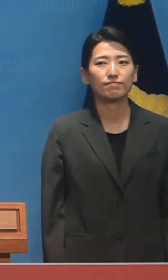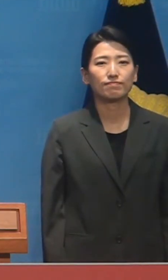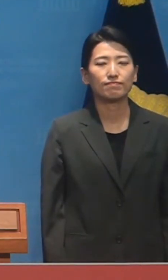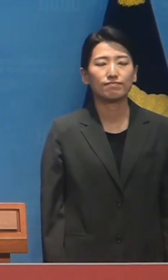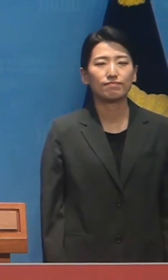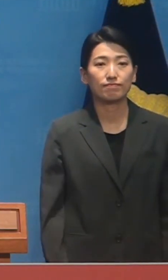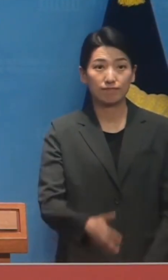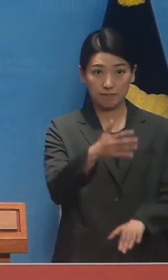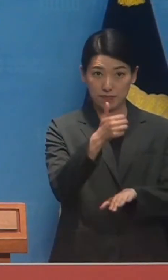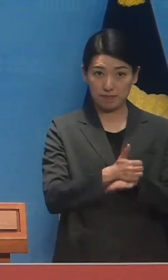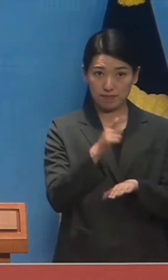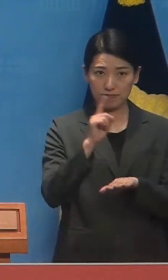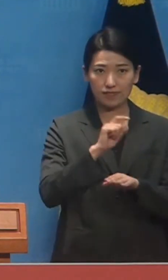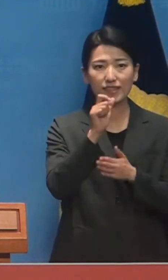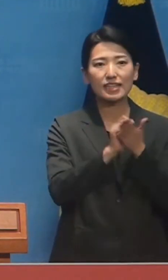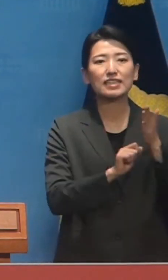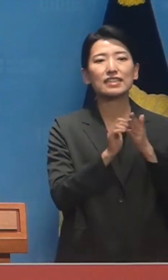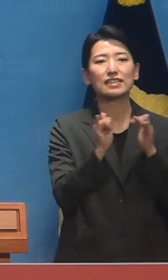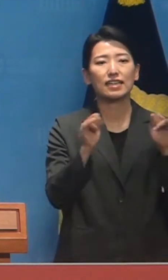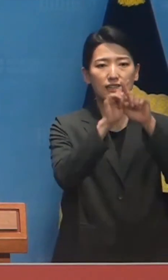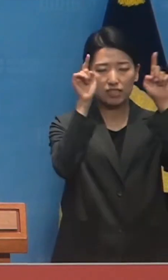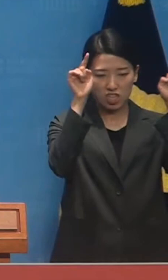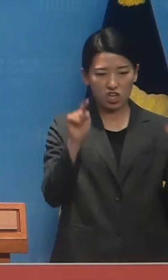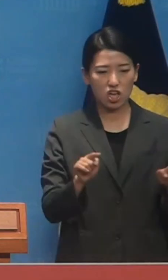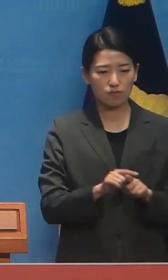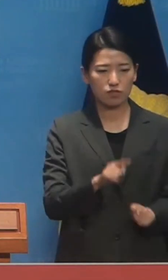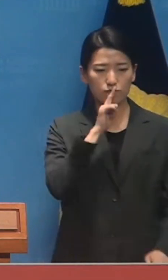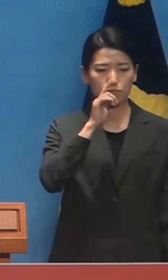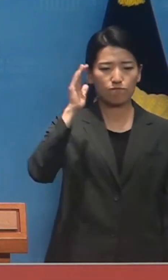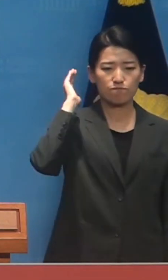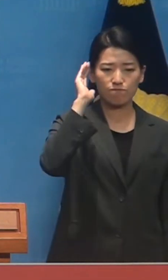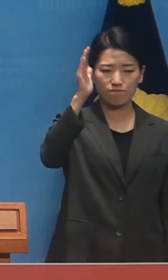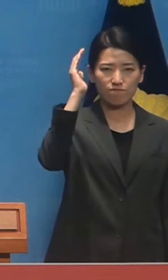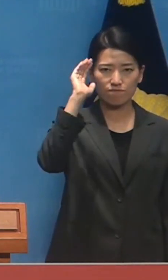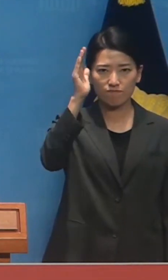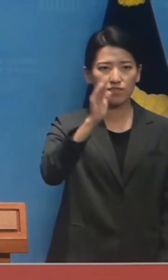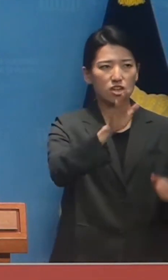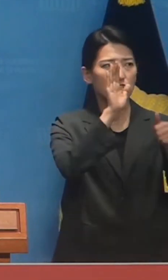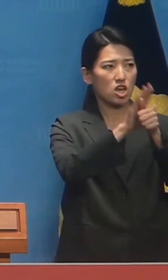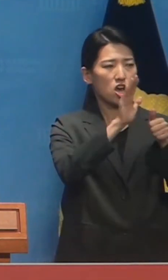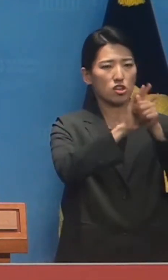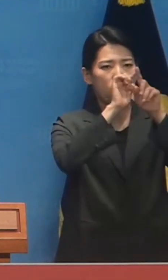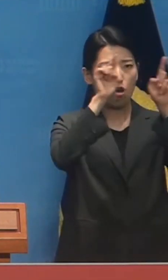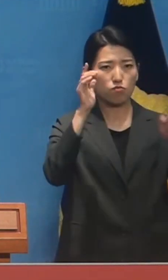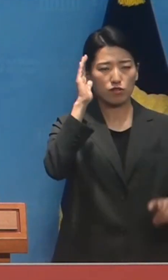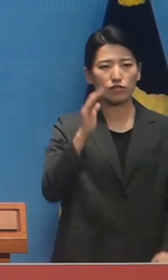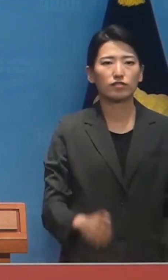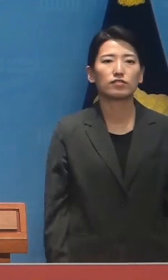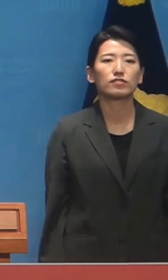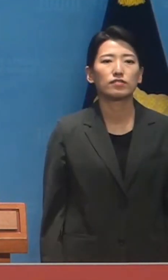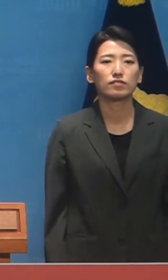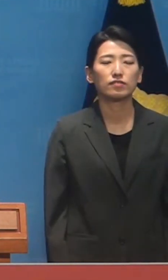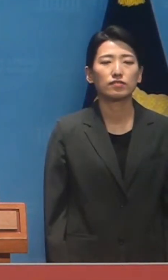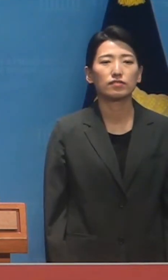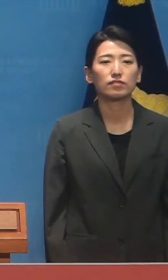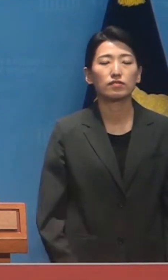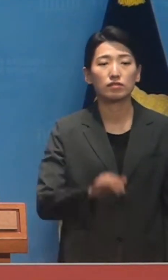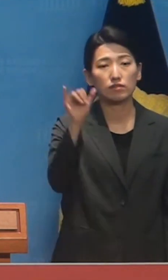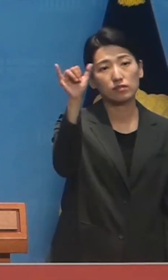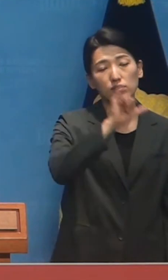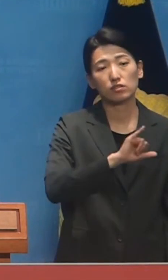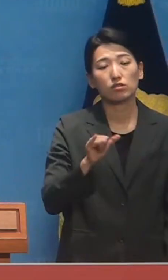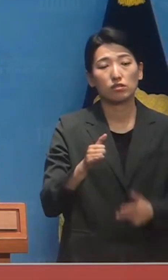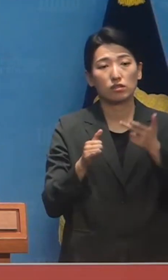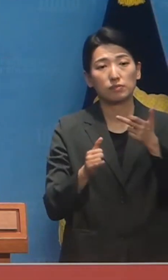우리 선언문 낭독이 있겠습니다. 지지 선언문. 수단고린 전국 17개